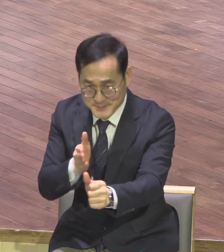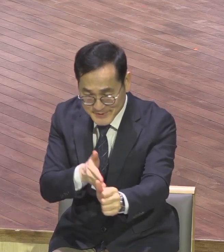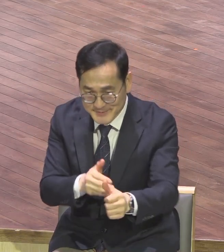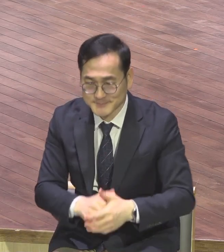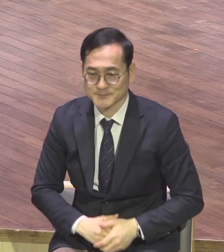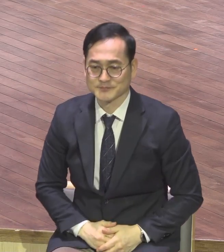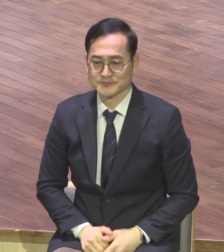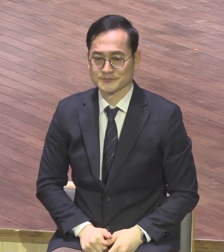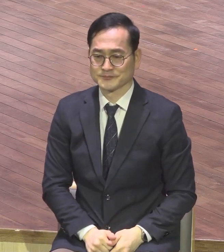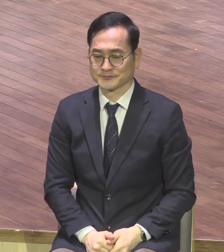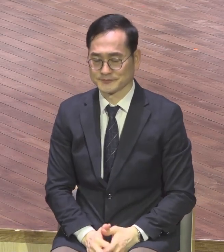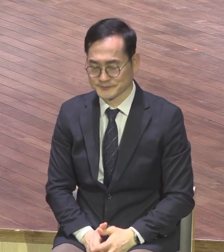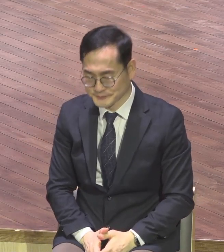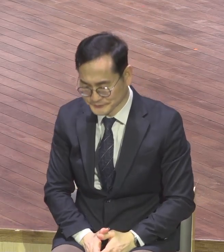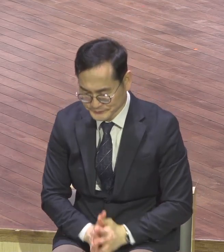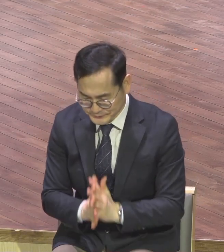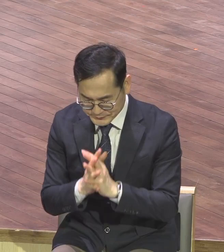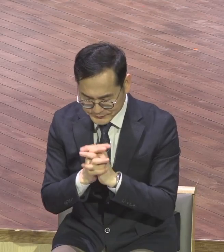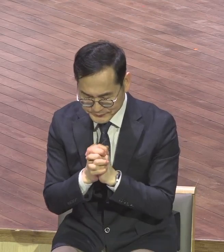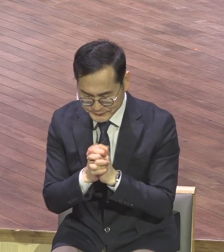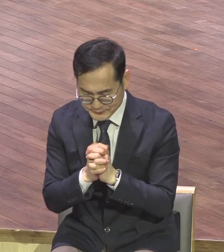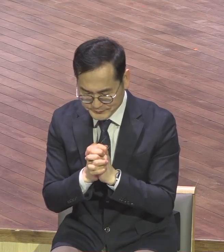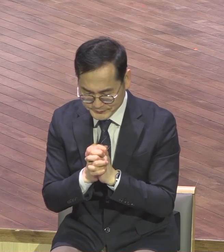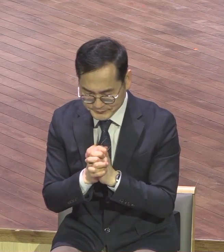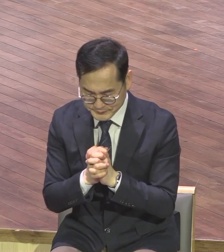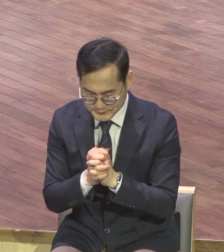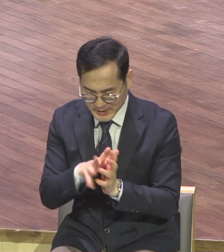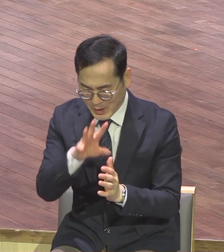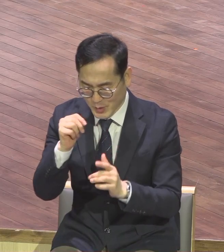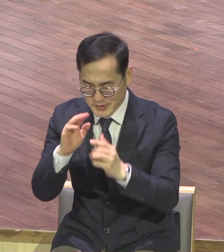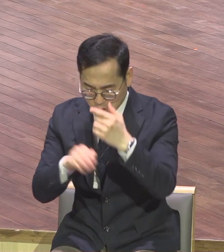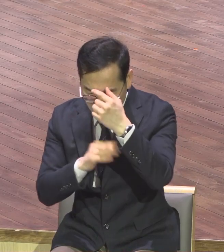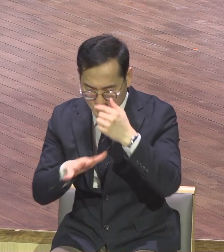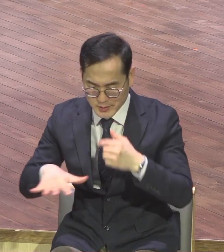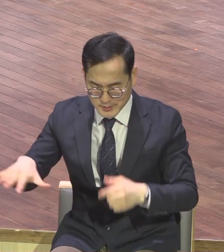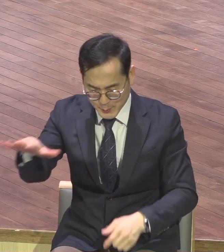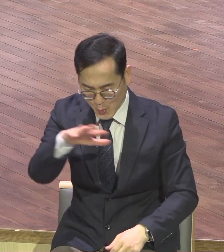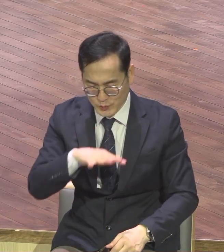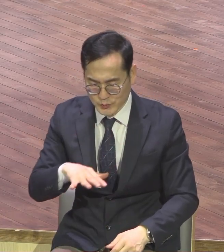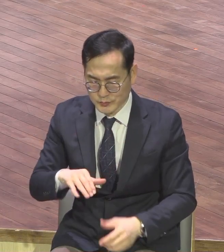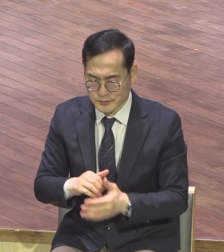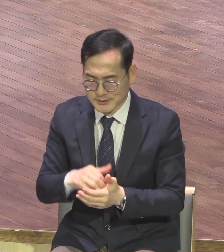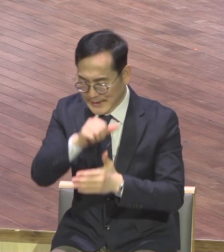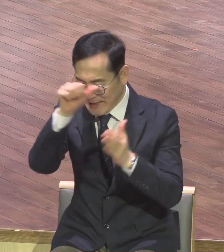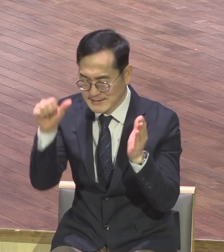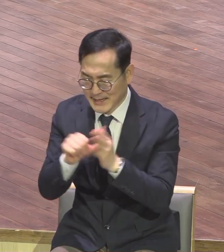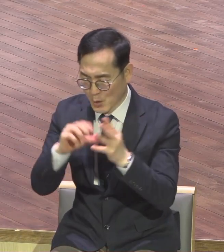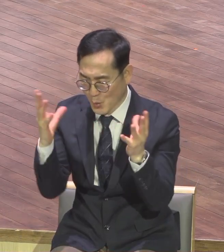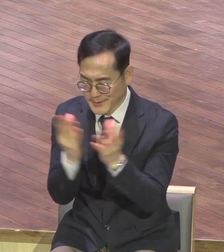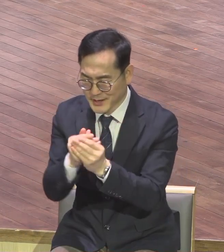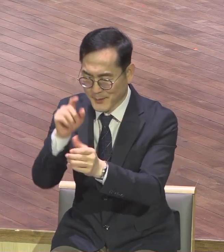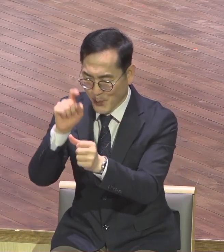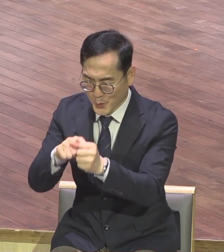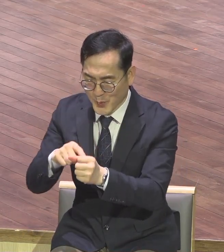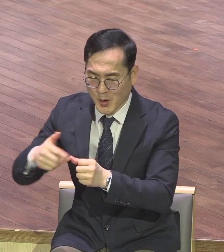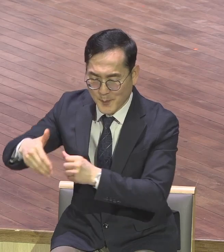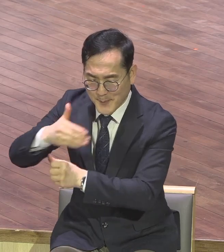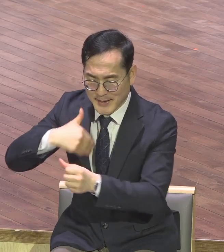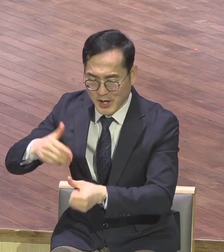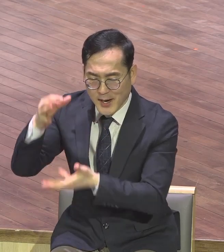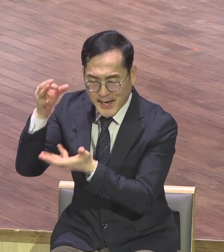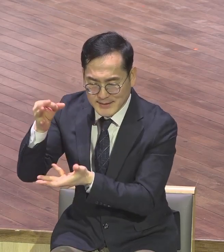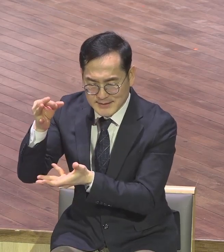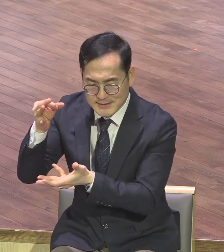기도합시다. 아버지 하나님이여, 영계 모든 성도들 내 인생의 절대 배경, 절대 목표, 절대 이제 가치를